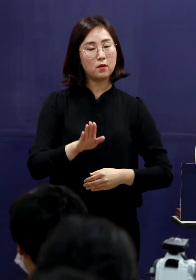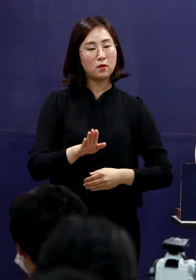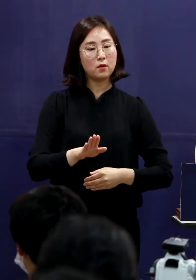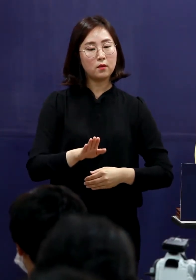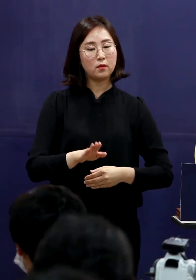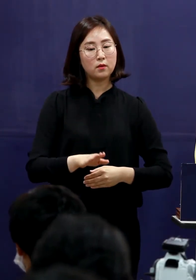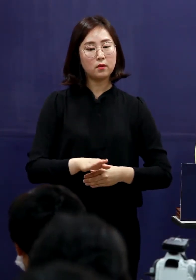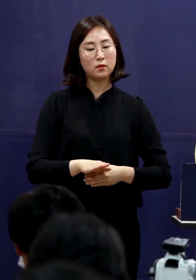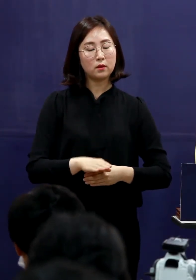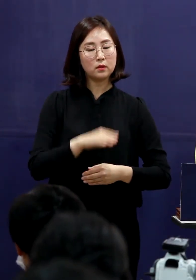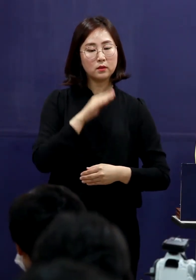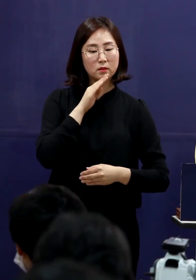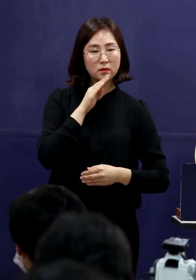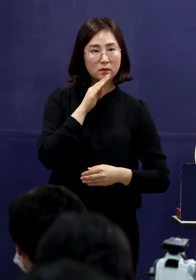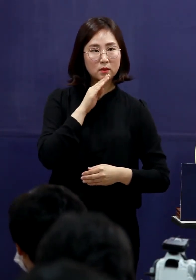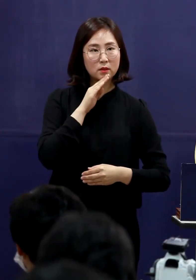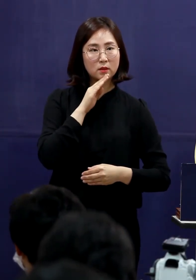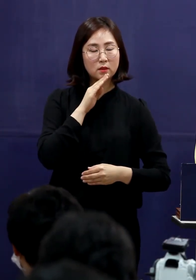있는 건물